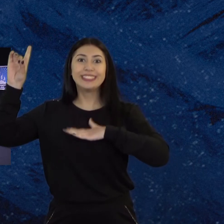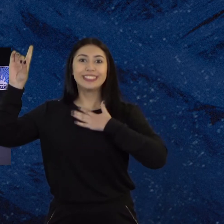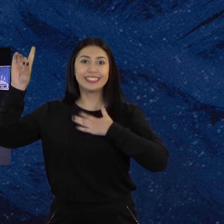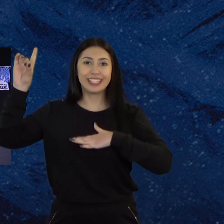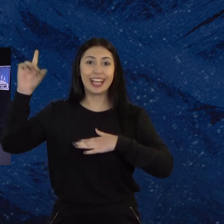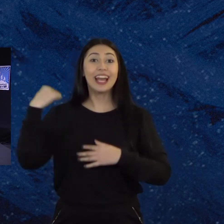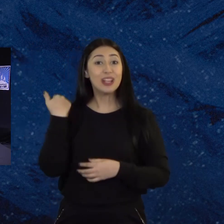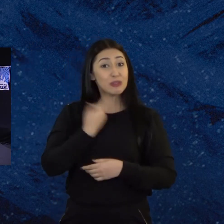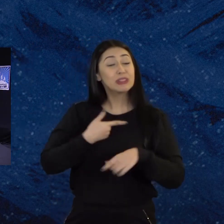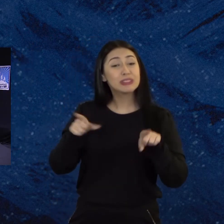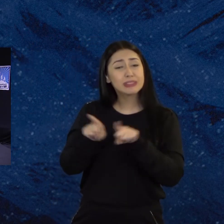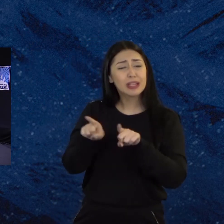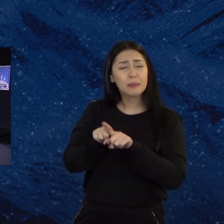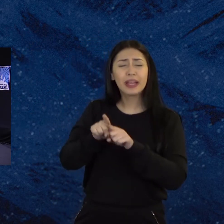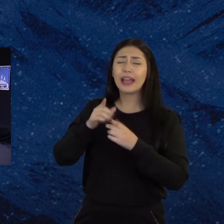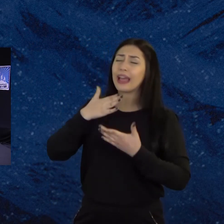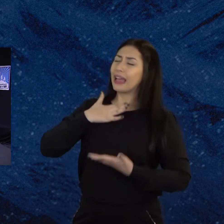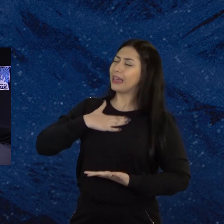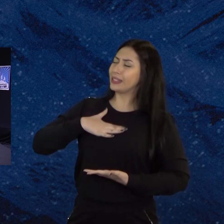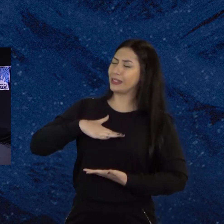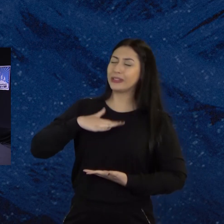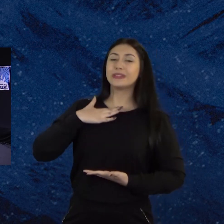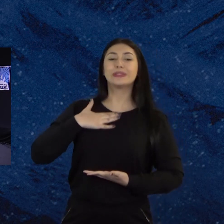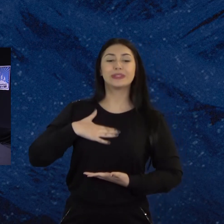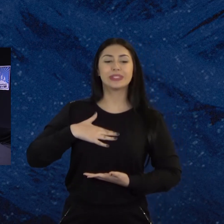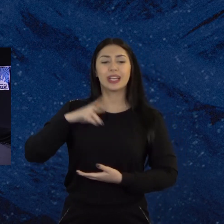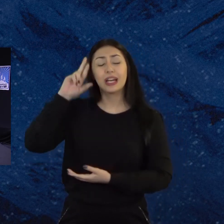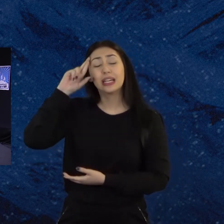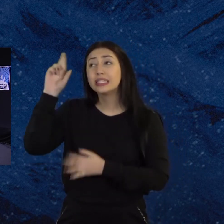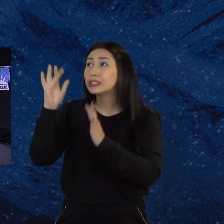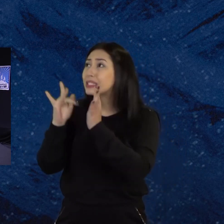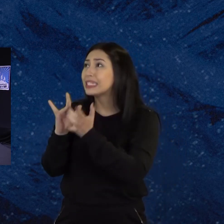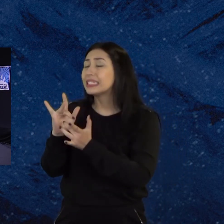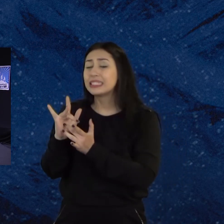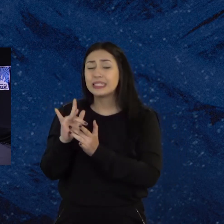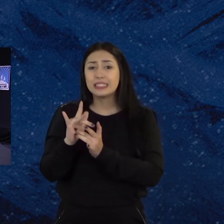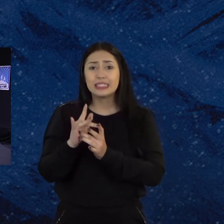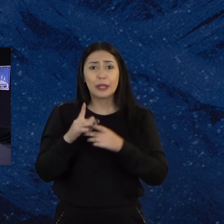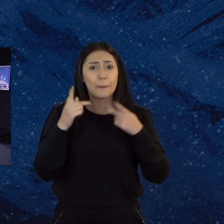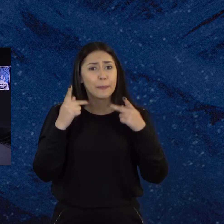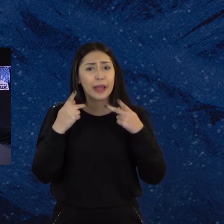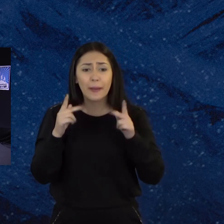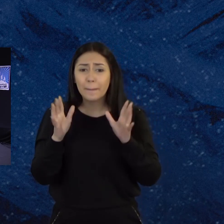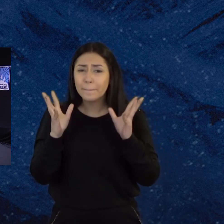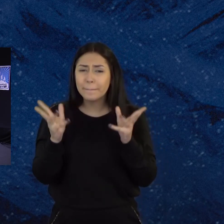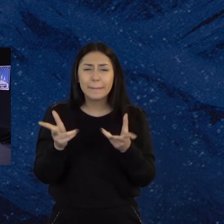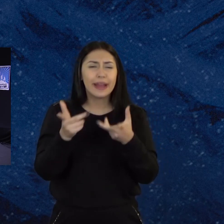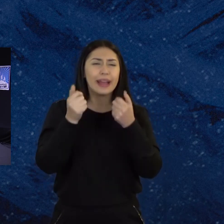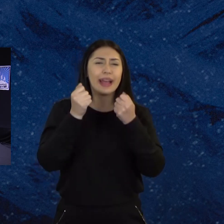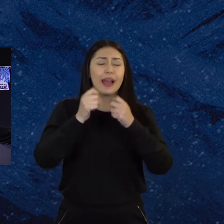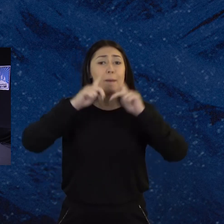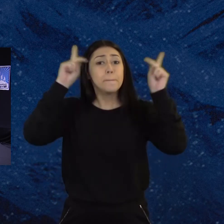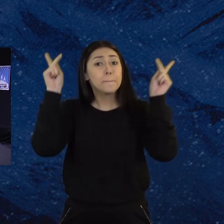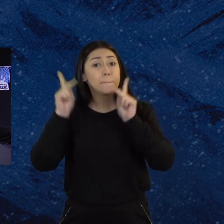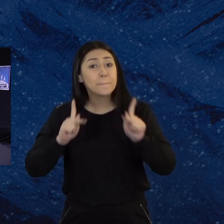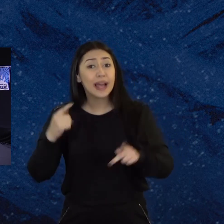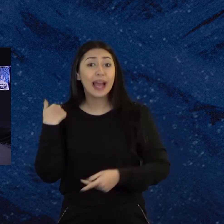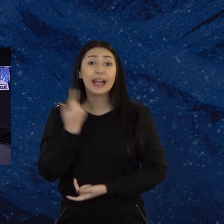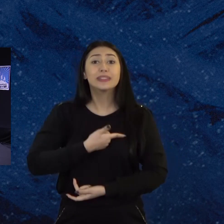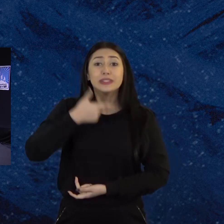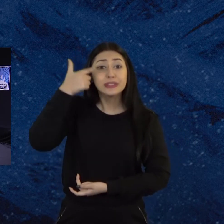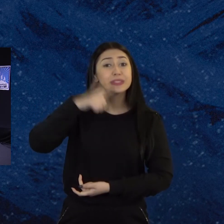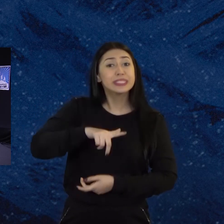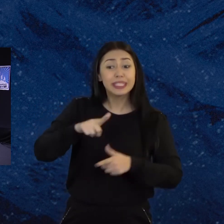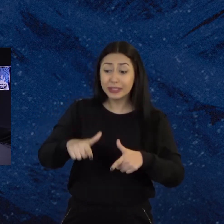nosso descanso. Senhor Jesus, muito, muito rica essa palavra, né? Paz para lutarmos. Nós estamos numa guerra